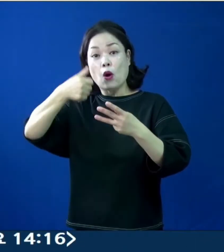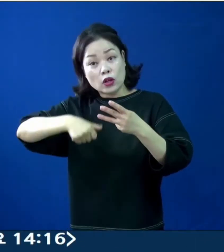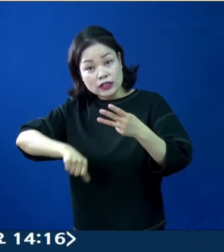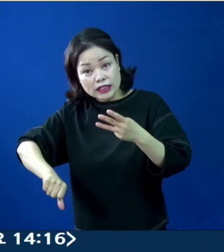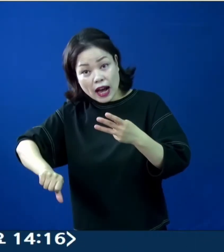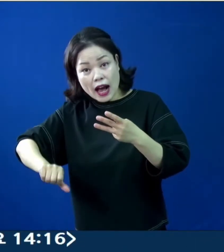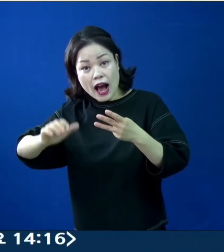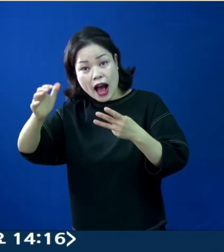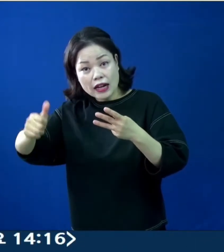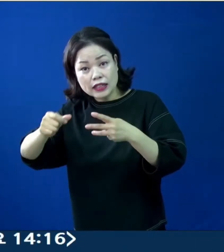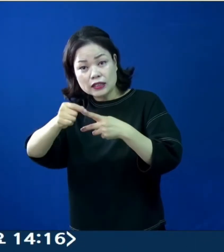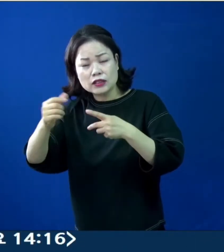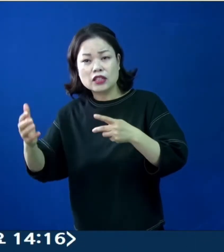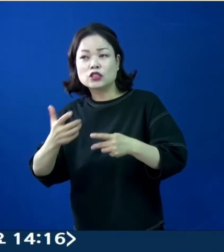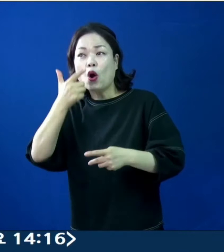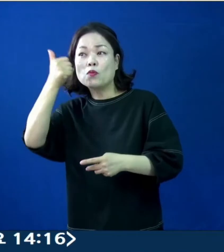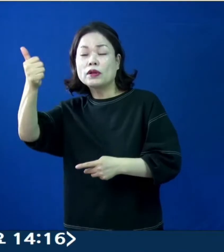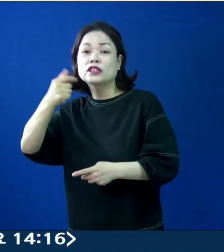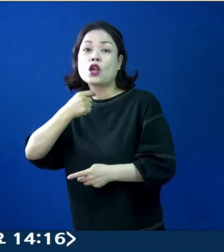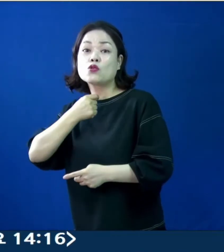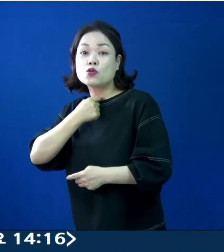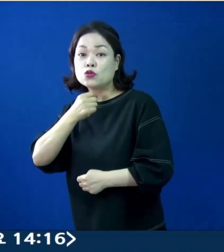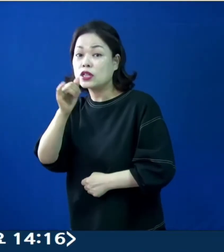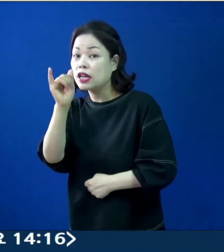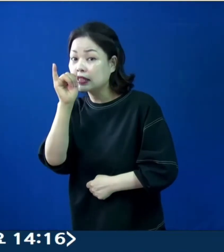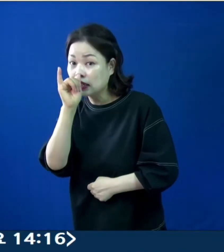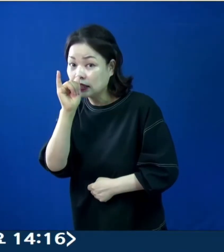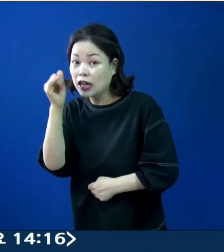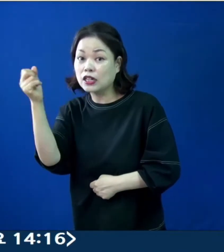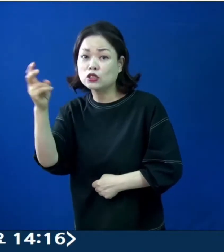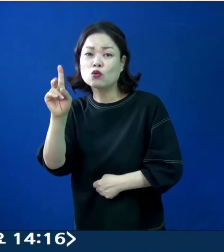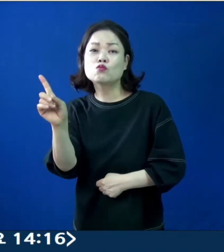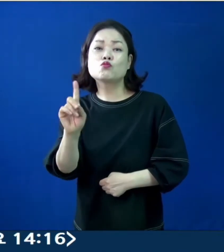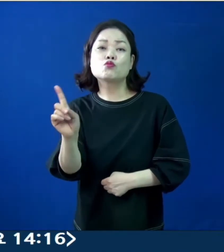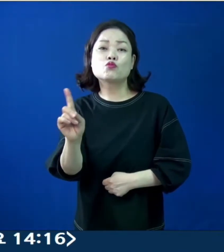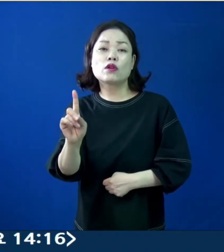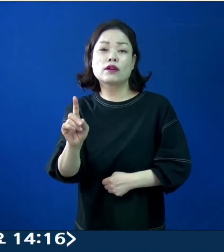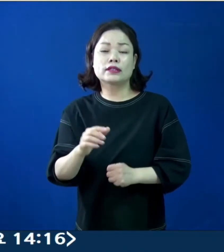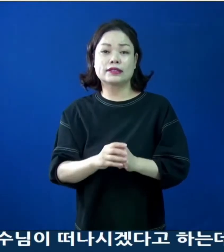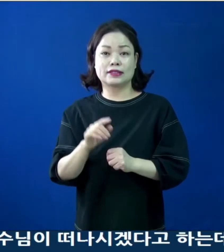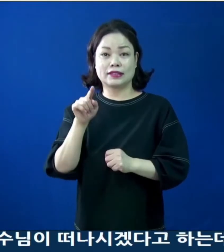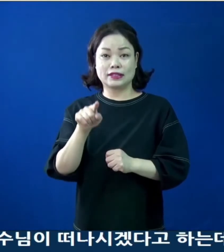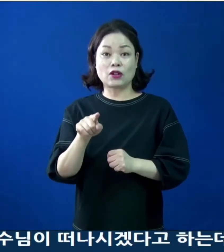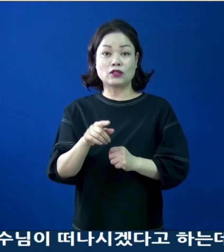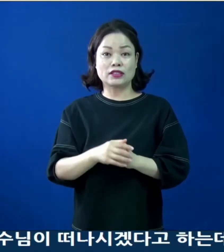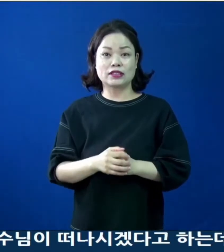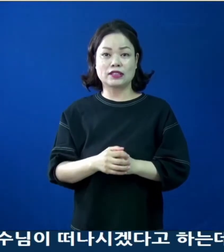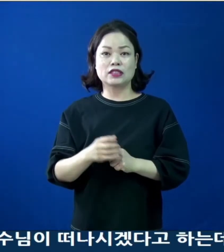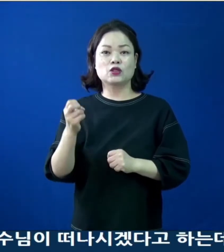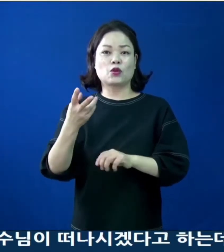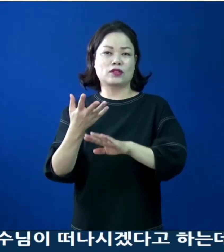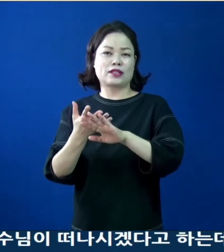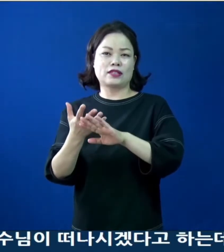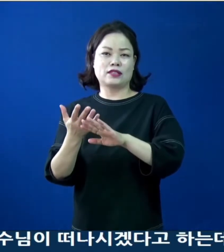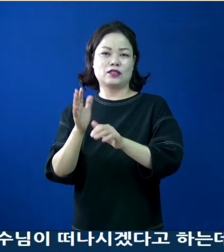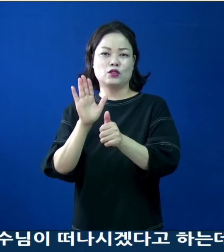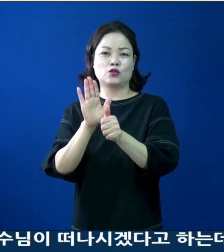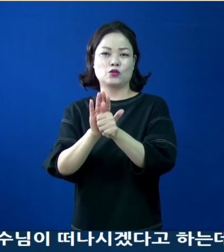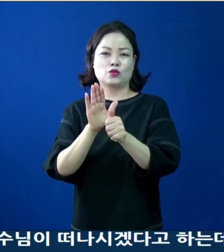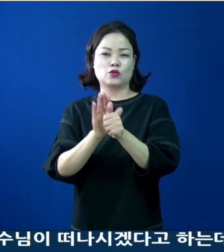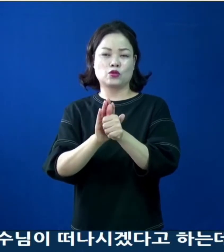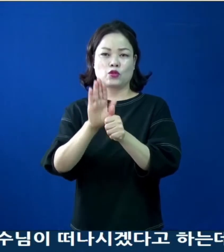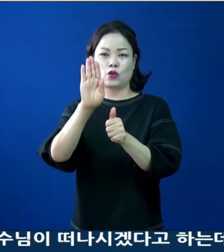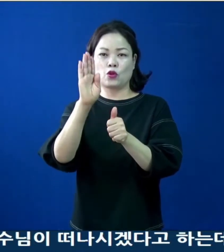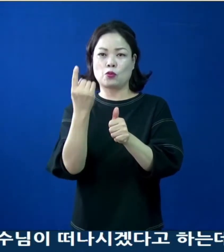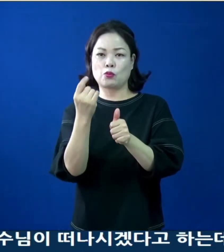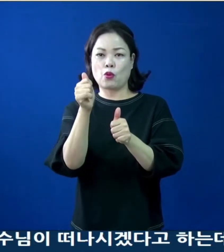구하고 요청하겠다는 게 있다라는 것이죠. 그리고 무엇이라고 얘기하냐면 그것은 바로 또 다른 보혜사, 자기가